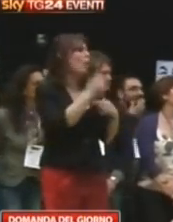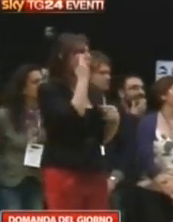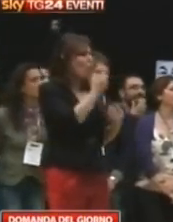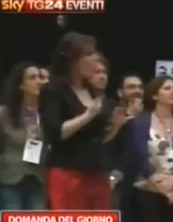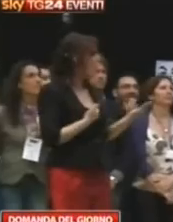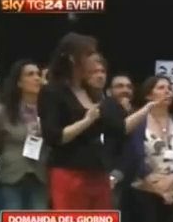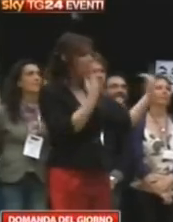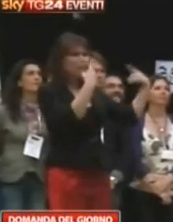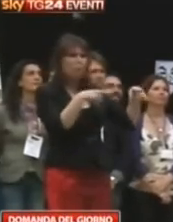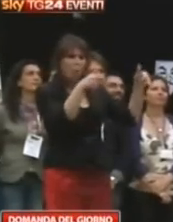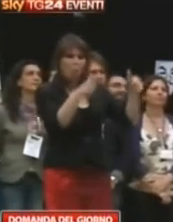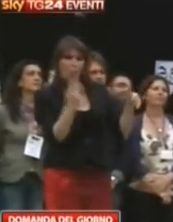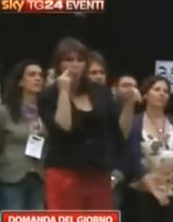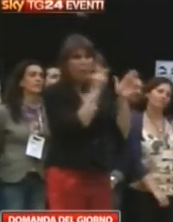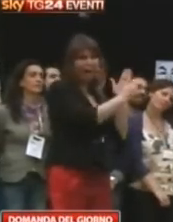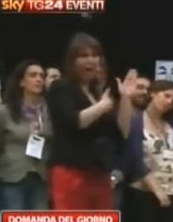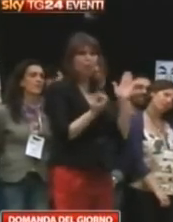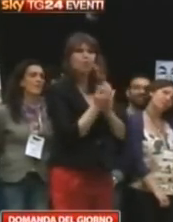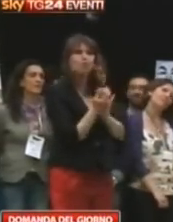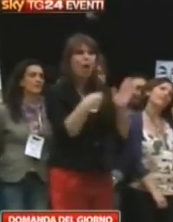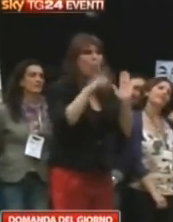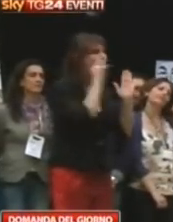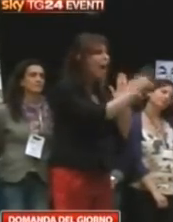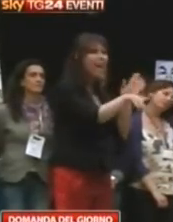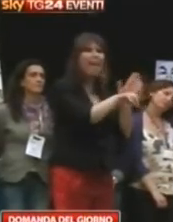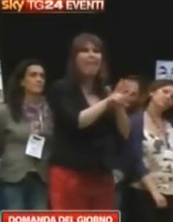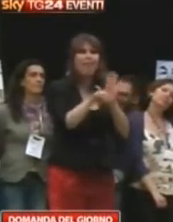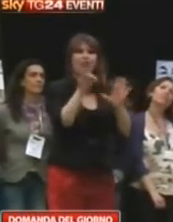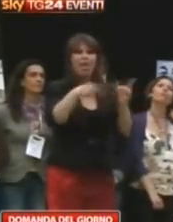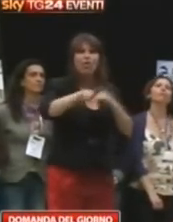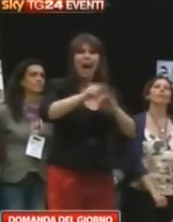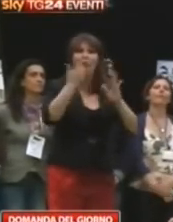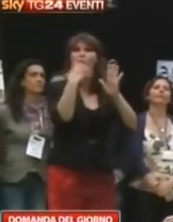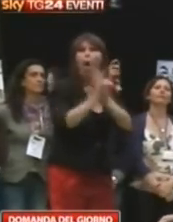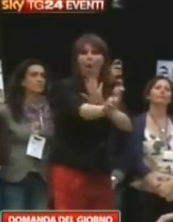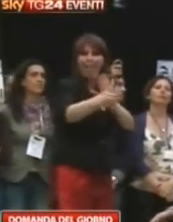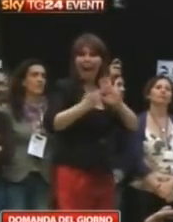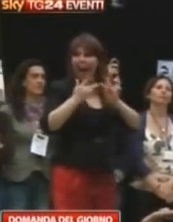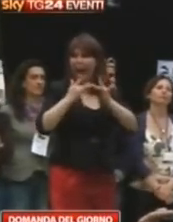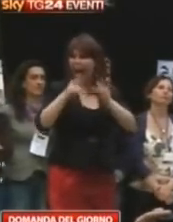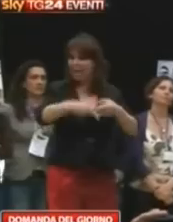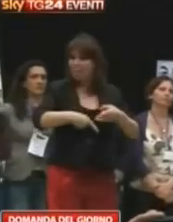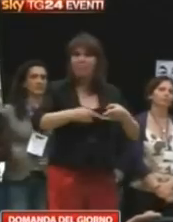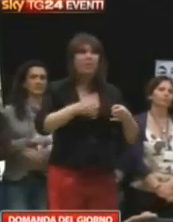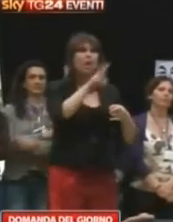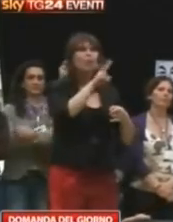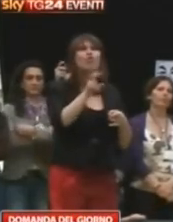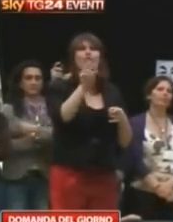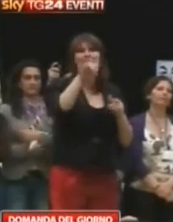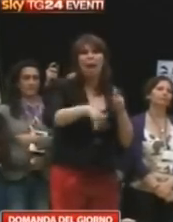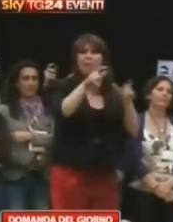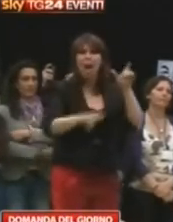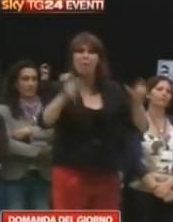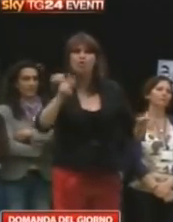abbiamo fatto, guarda cosa succede, abbiamo fatto la legge elettorale online, ci abbiamo lavorato 230.000 persone